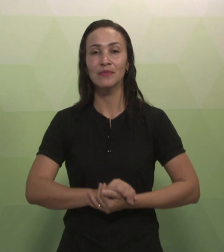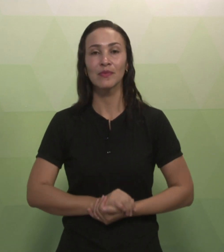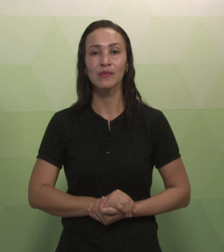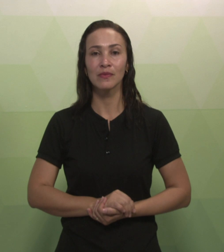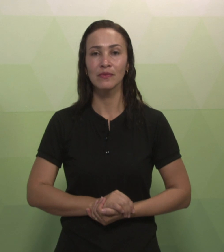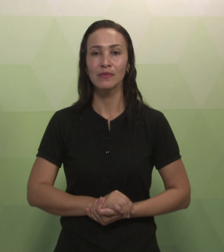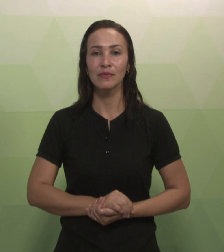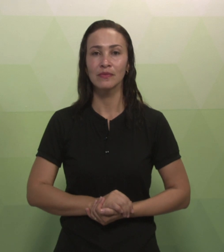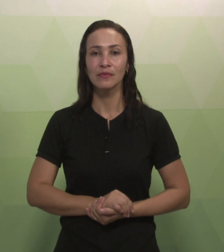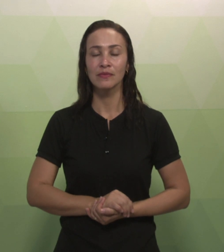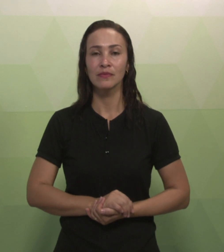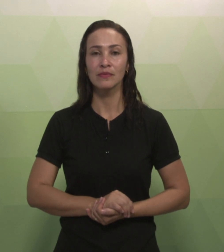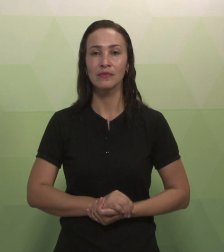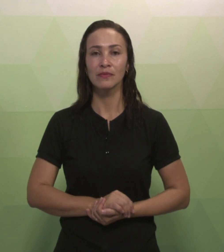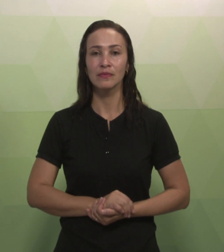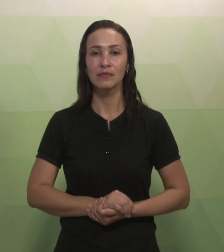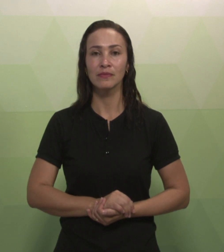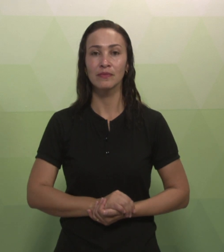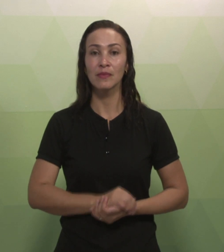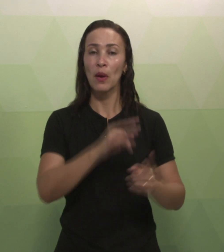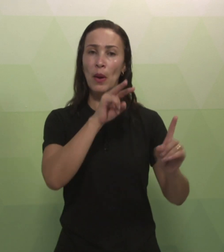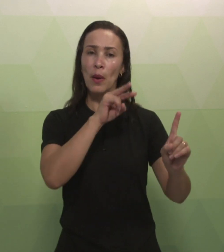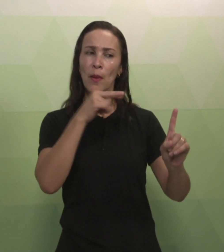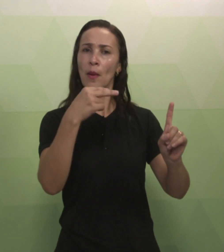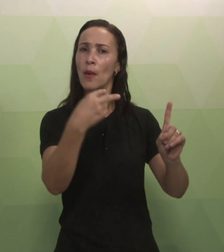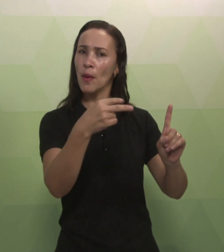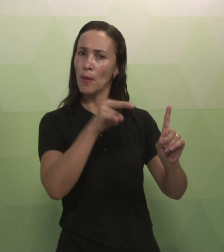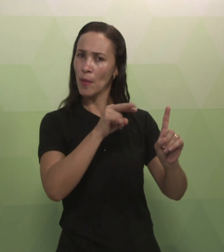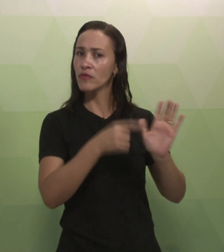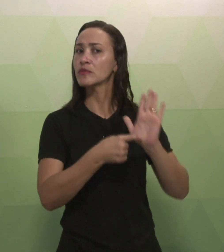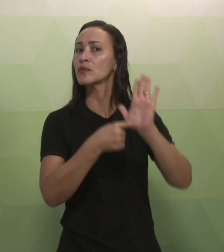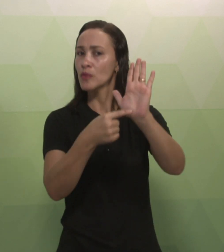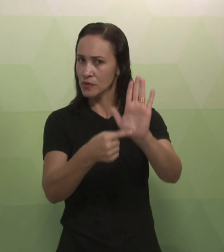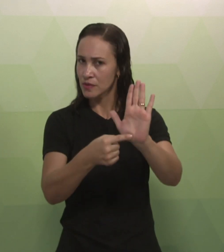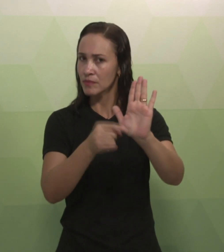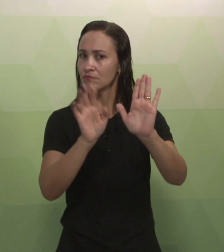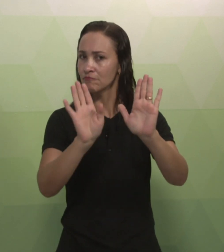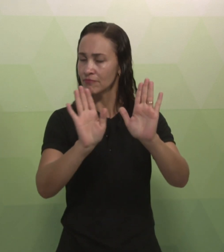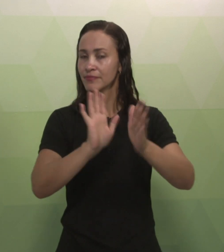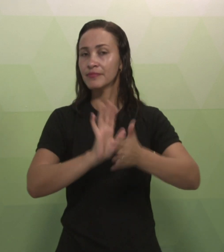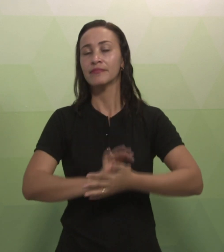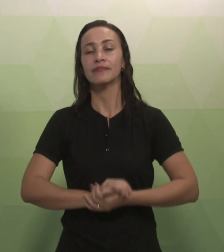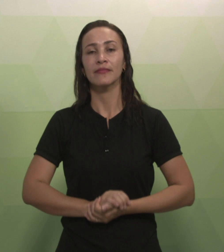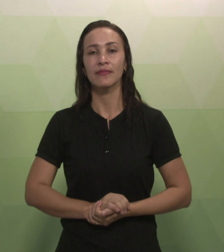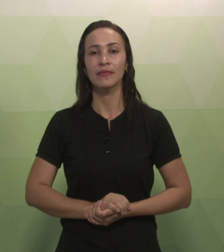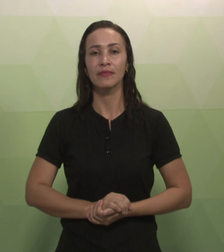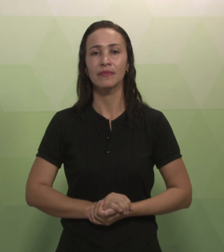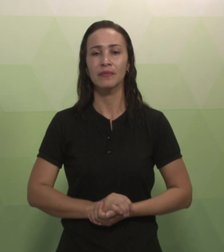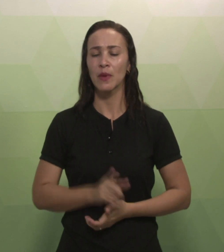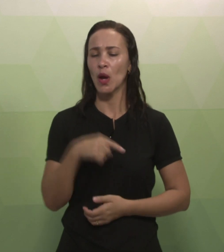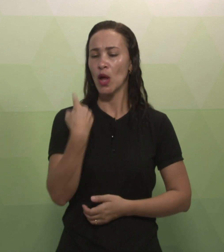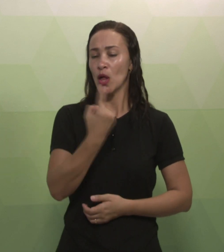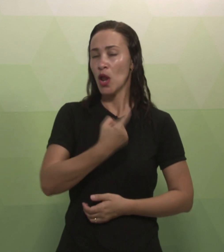entra na seguinte perspectiva. O que nós consideramos, né, o que é